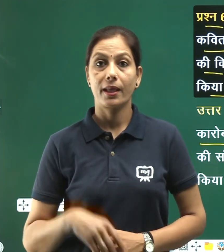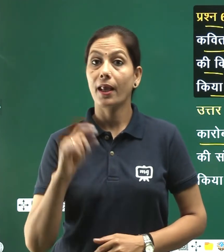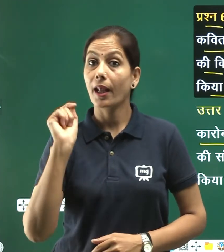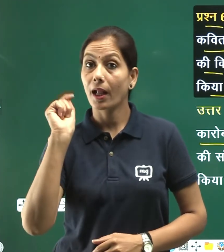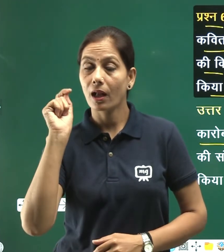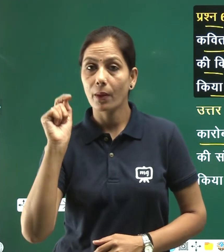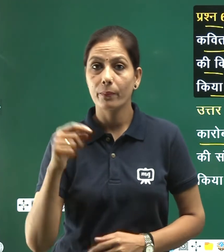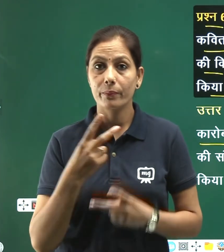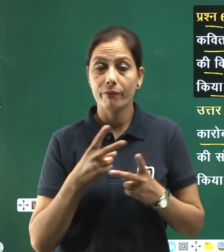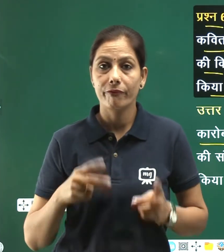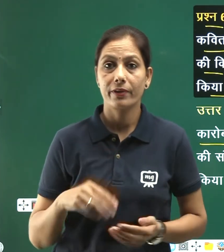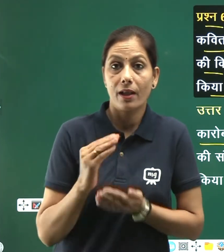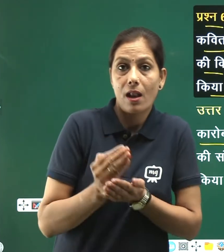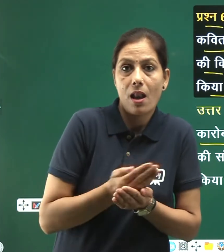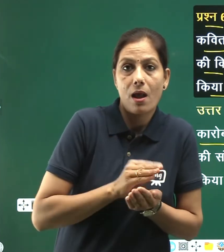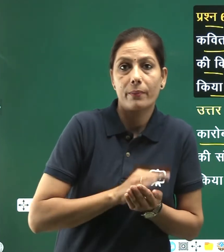लिए